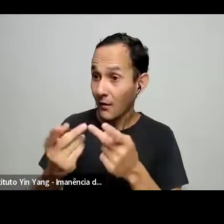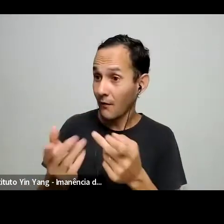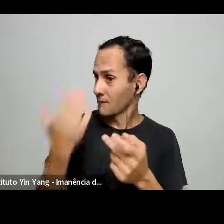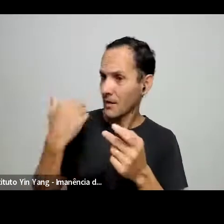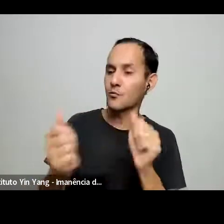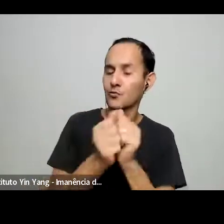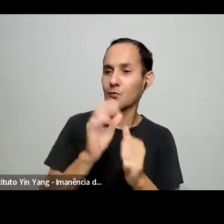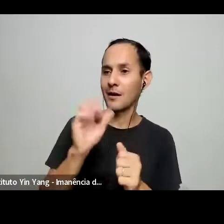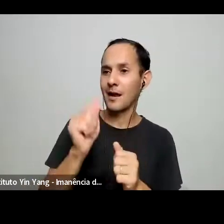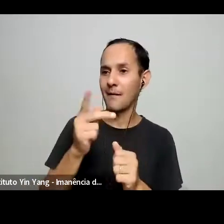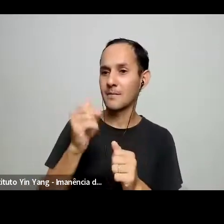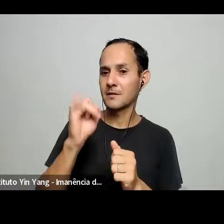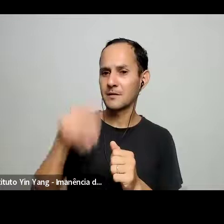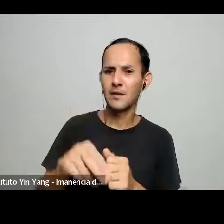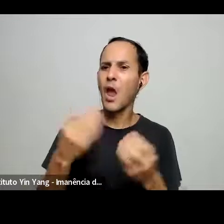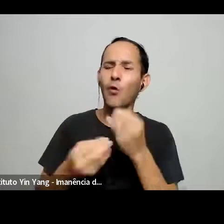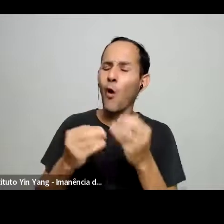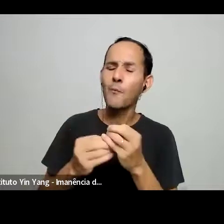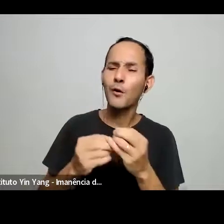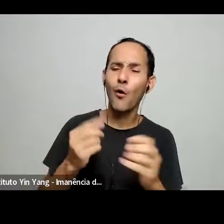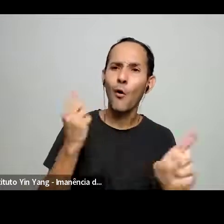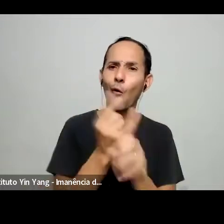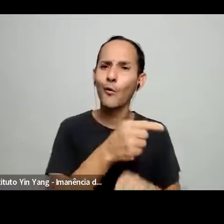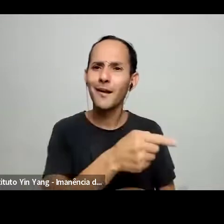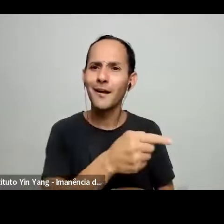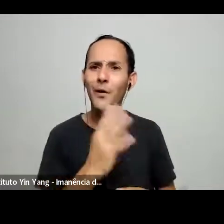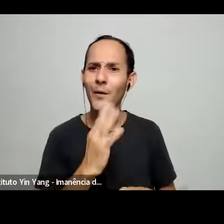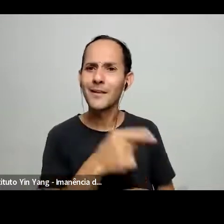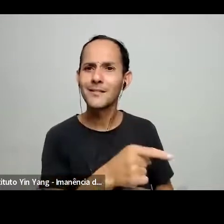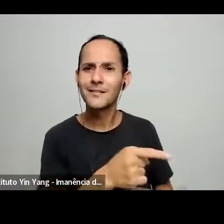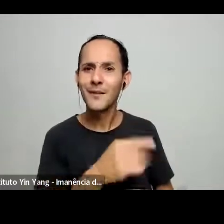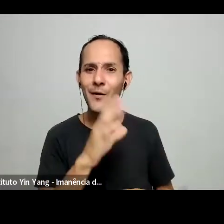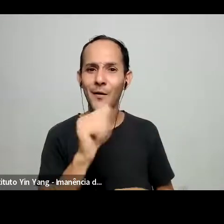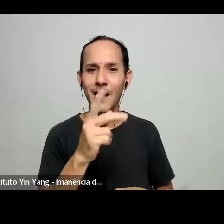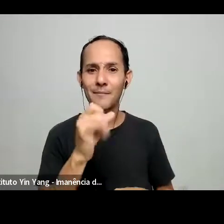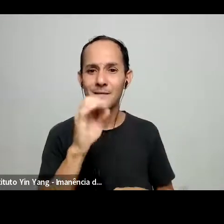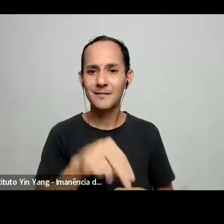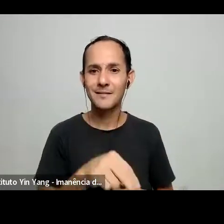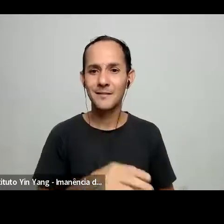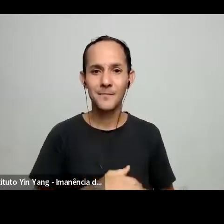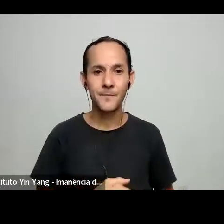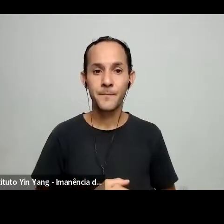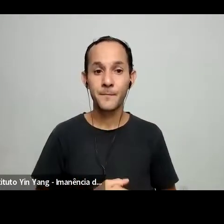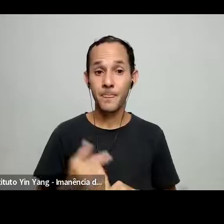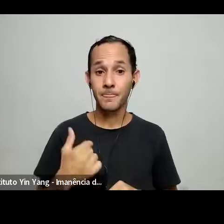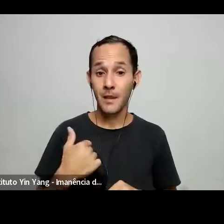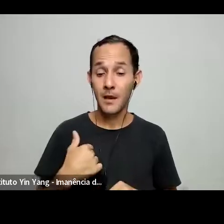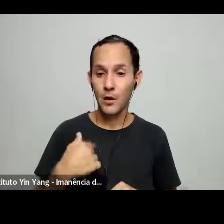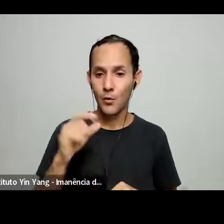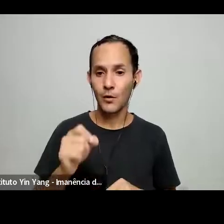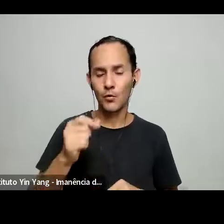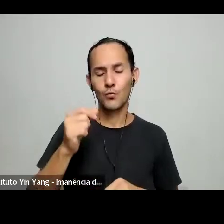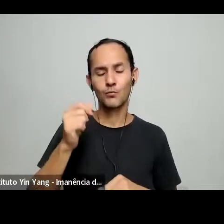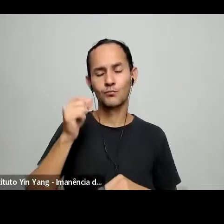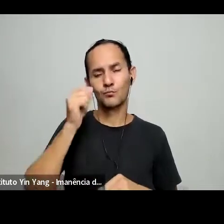CABCIM. E como que eu cheguei ao CABCIM, né? Como que eu descobri, Caio, vocês? Eu sempre, como juiz, eu